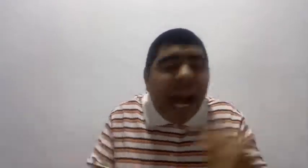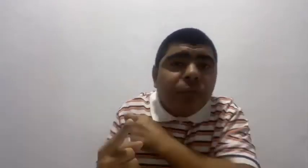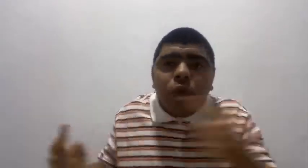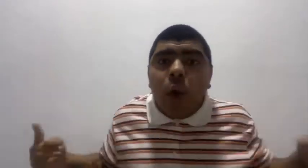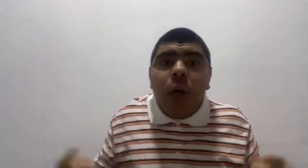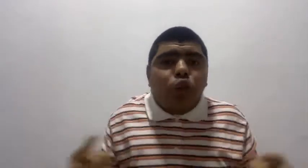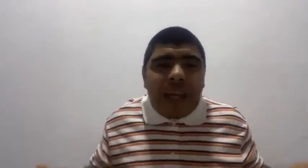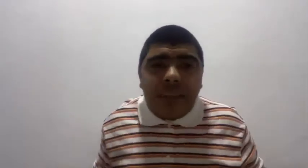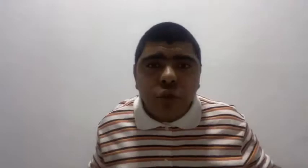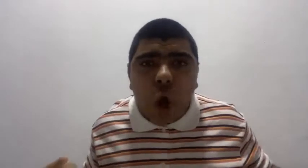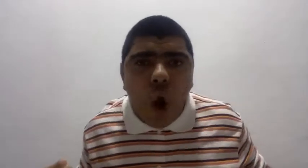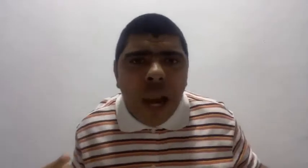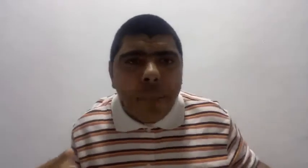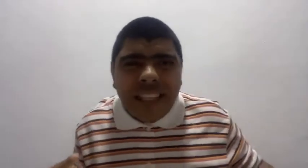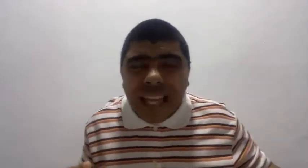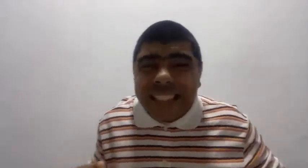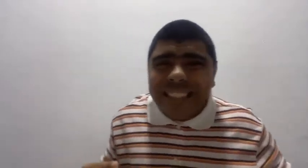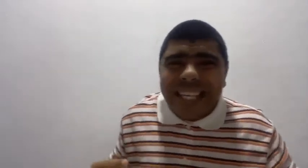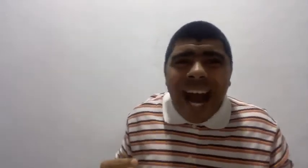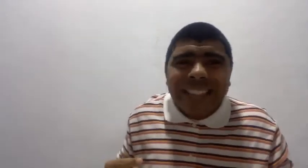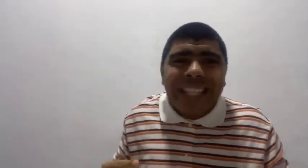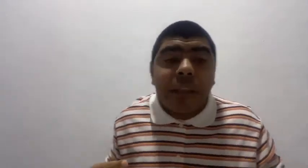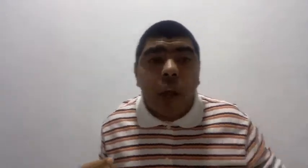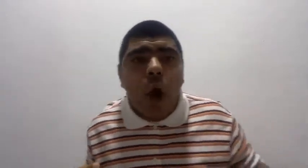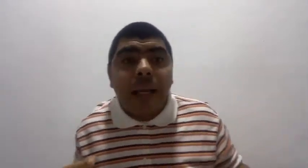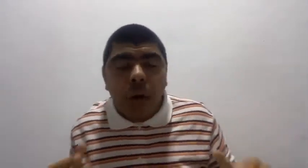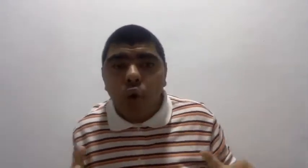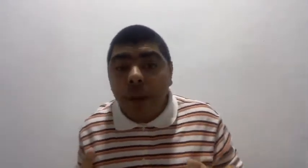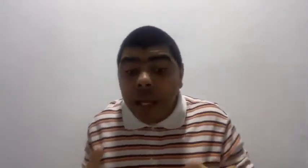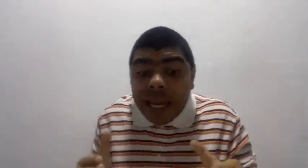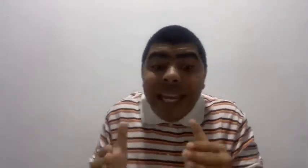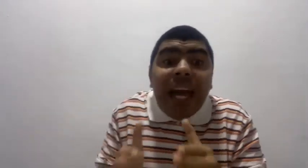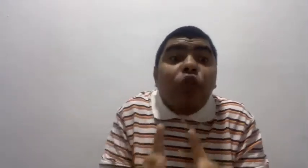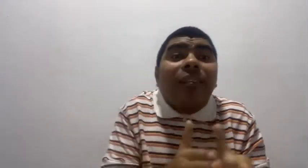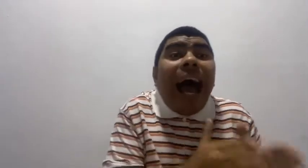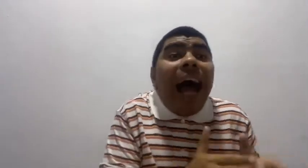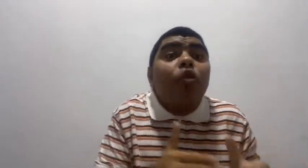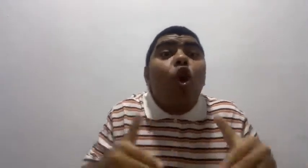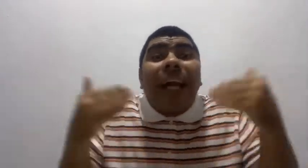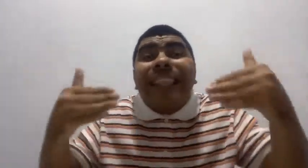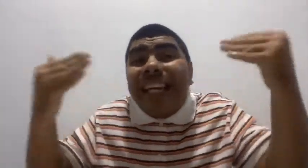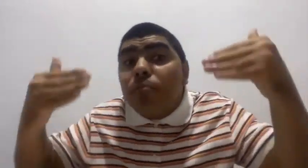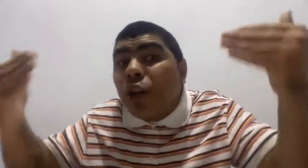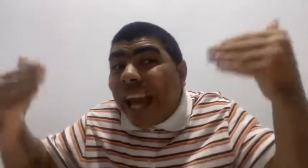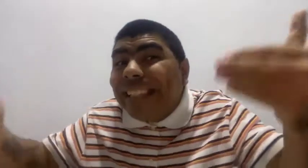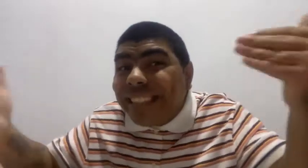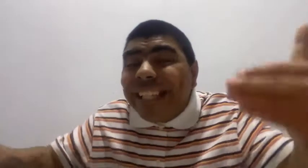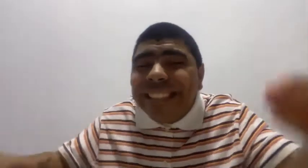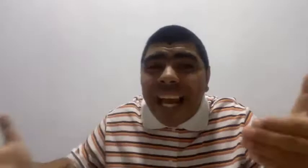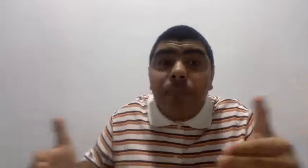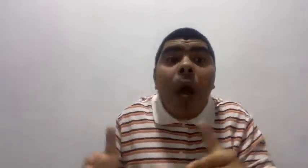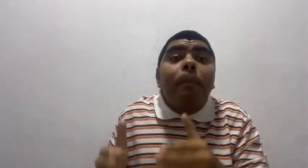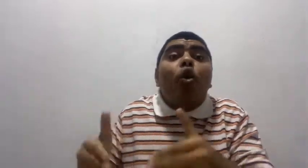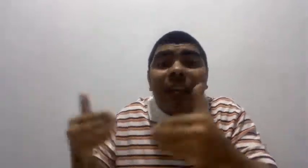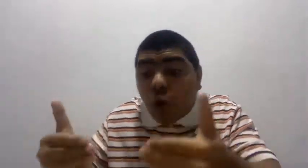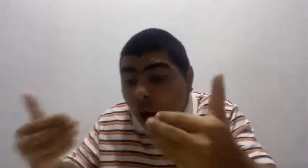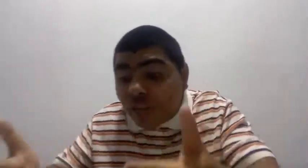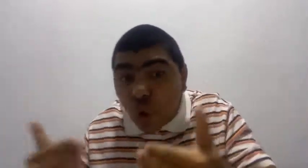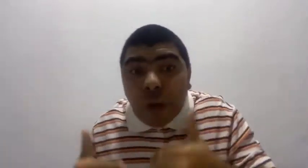kumacando. Siento la presencia de Dios. Aleluya. Y eso es algo que tenemos que entender. Por eso Jesús